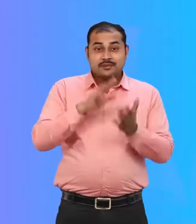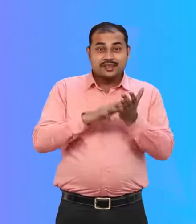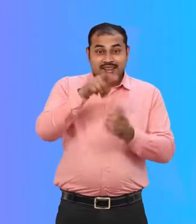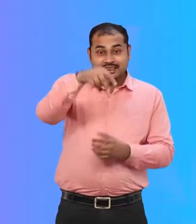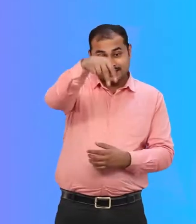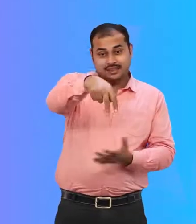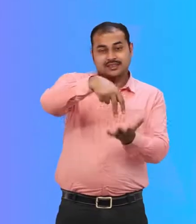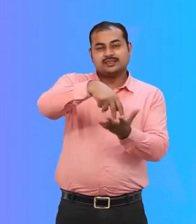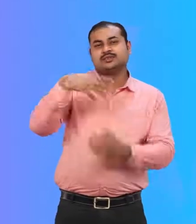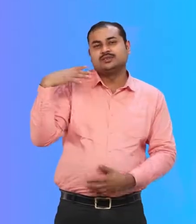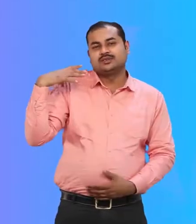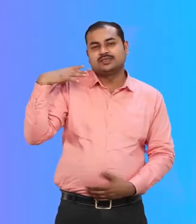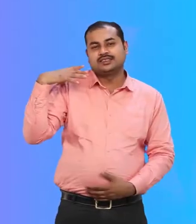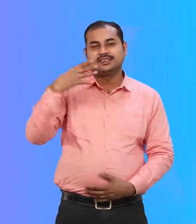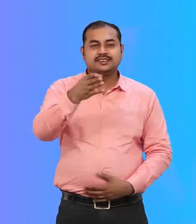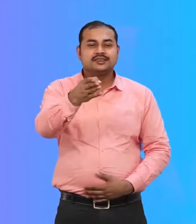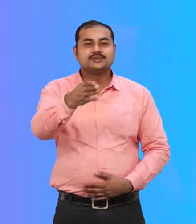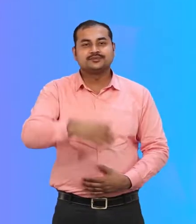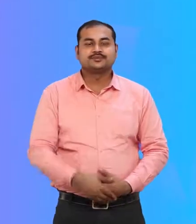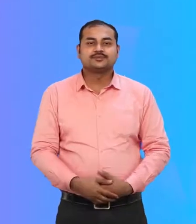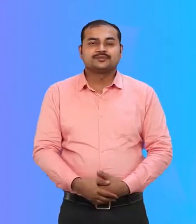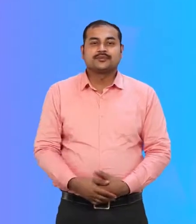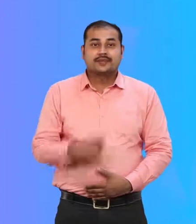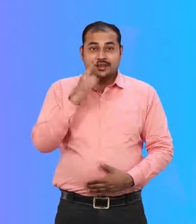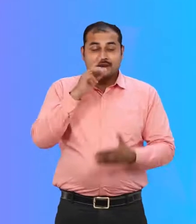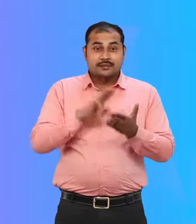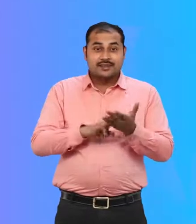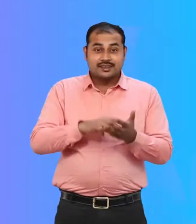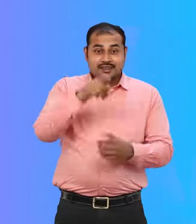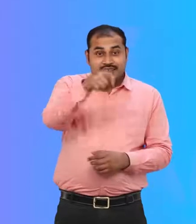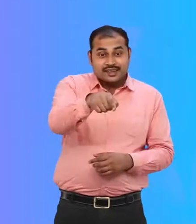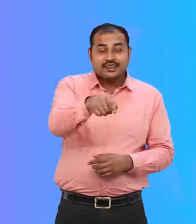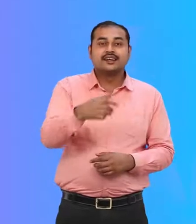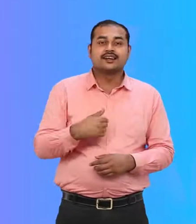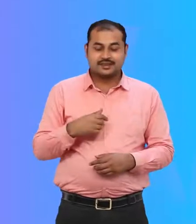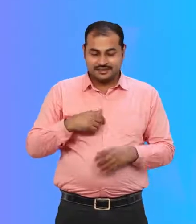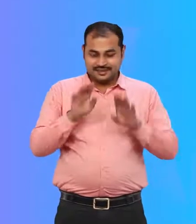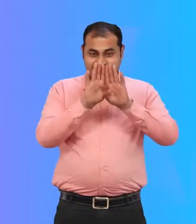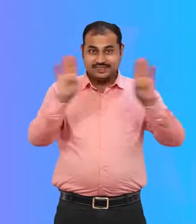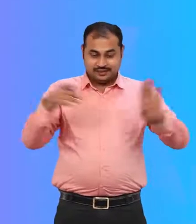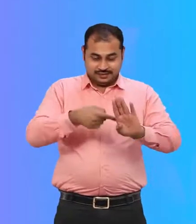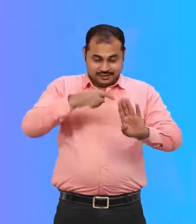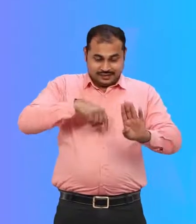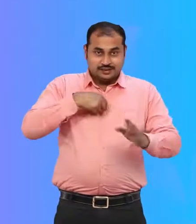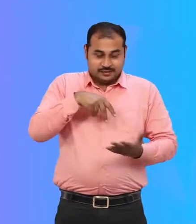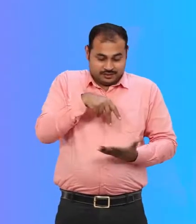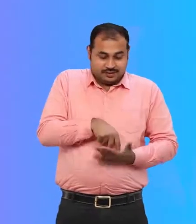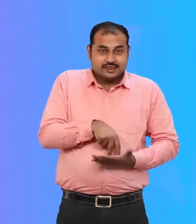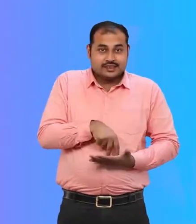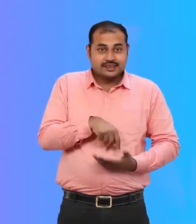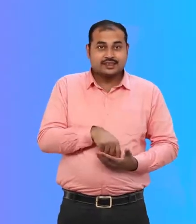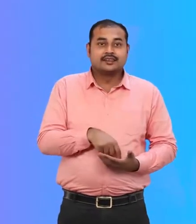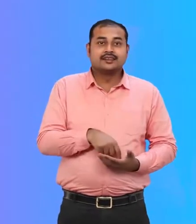कि जो उनका इंतजार कर रही थी प्ले लिस्ट के खुले दरवाजे के सामने माया हाथ में